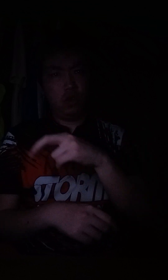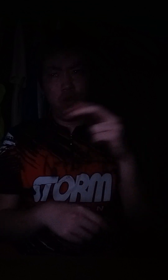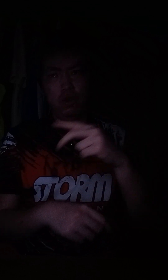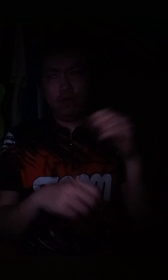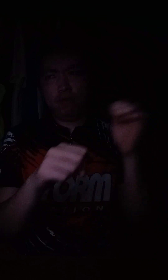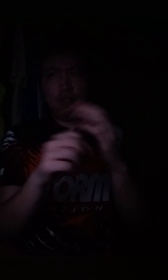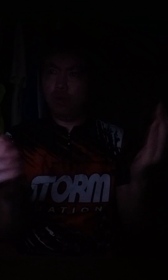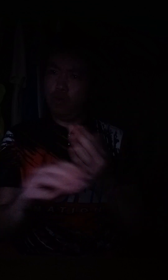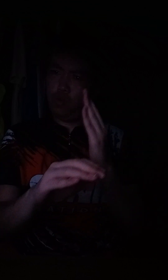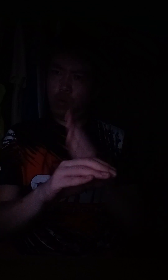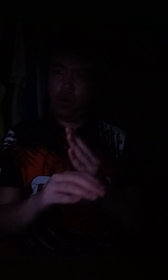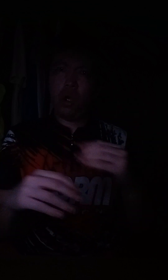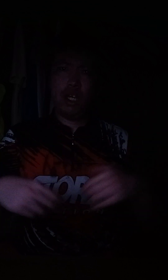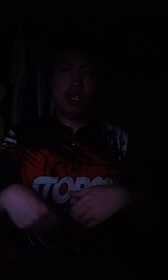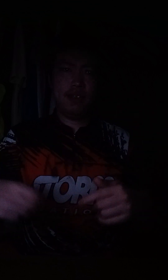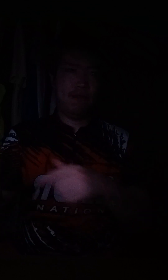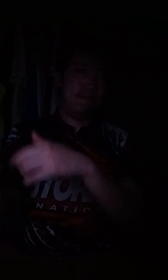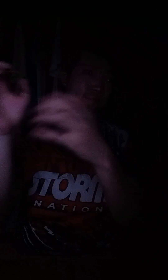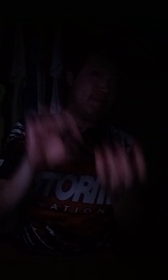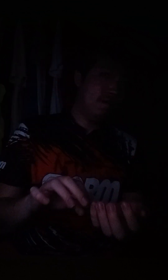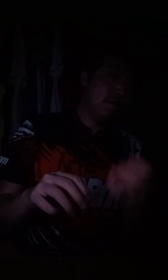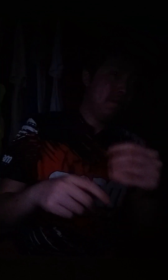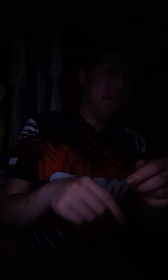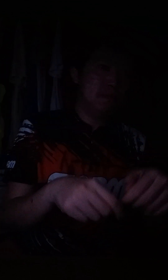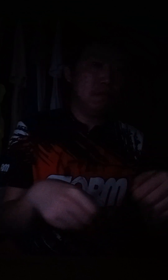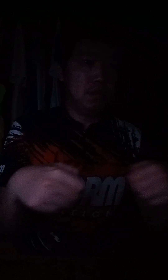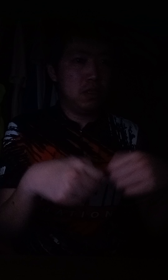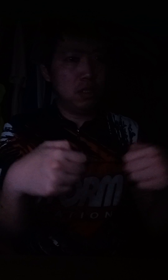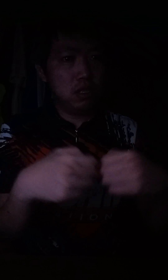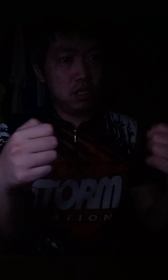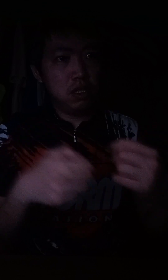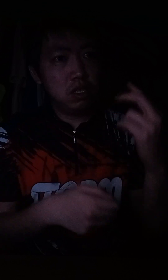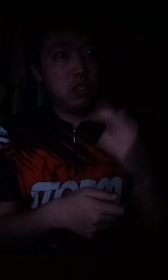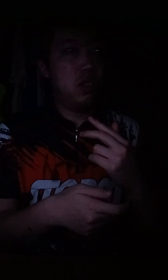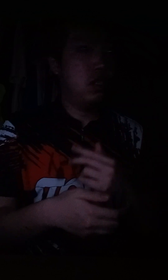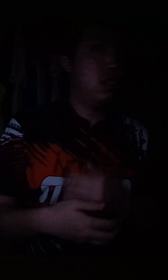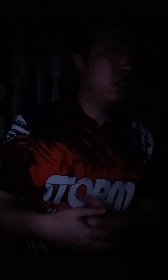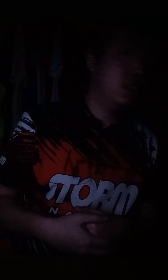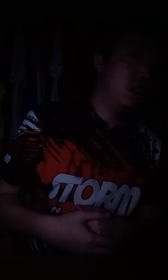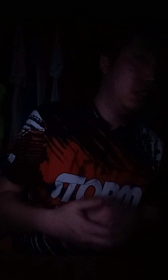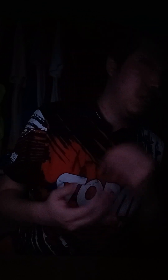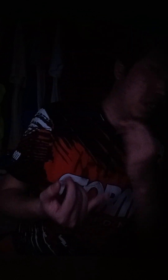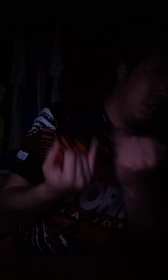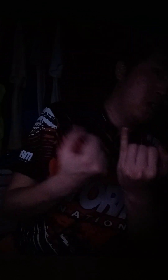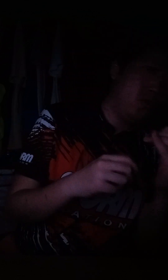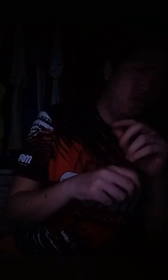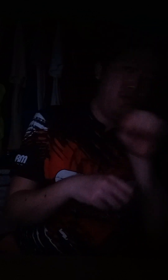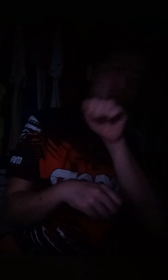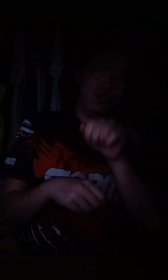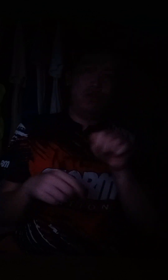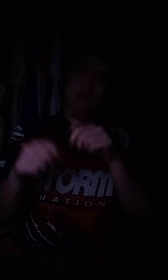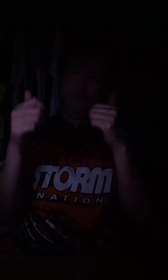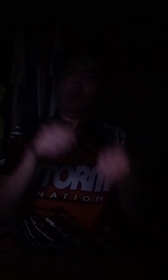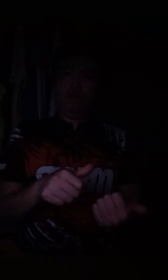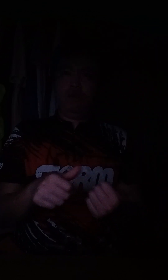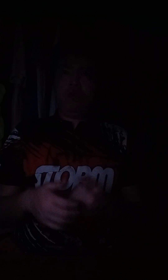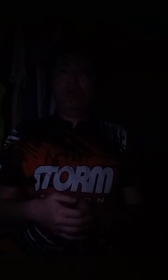피하지 못하고 넘어진 화물차를 들이받았습니다. 이 사고로 60대 화물차 운전자가 숨지고 다른